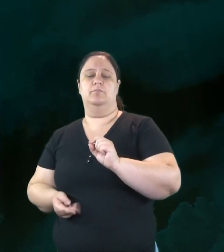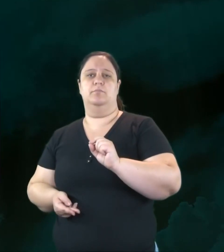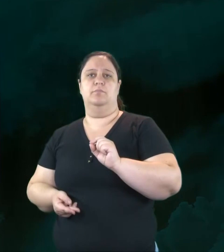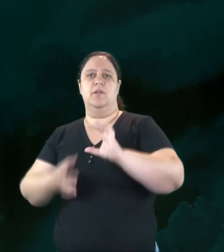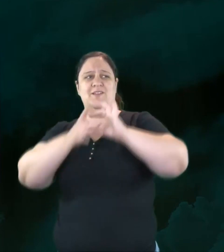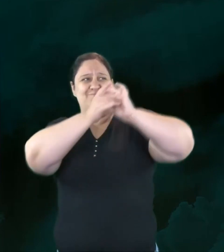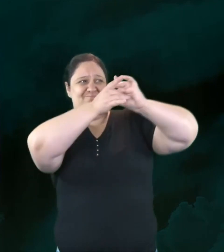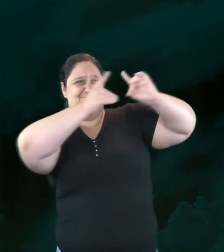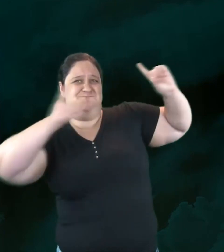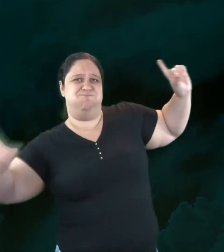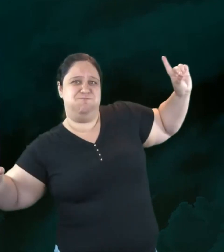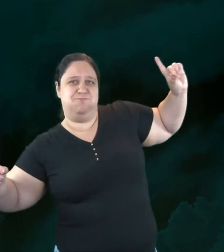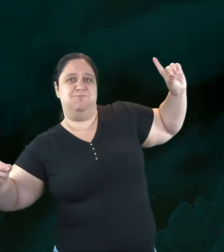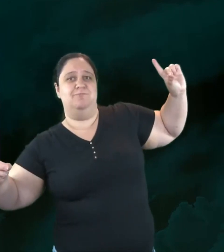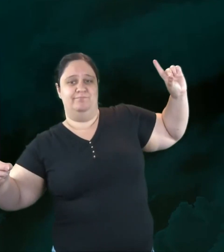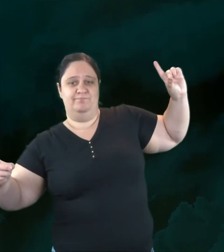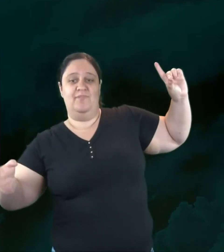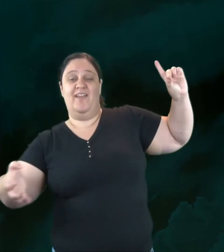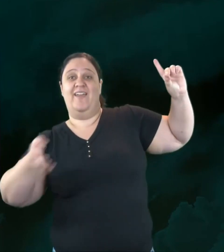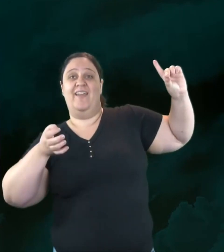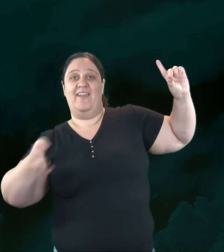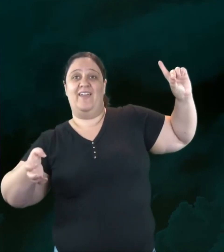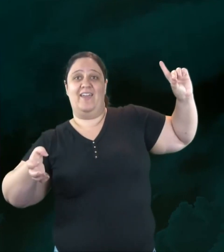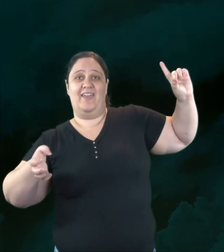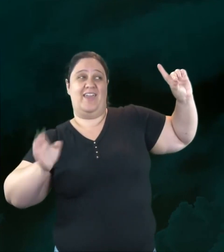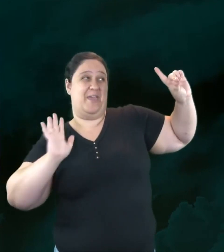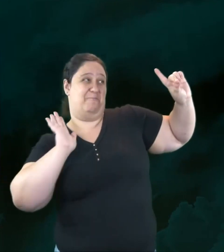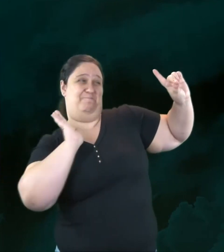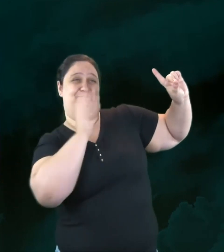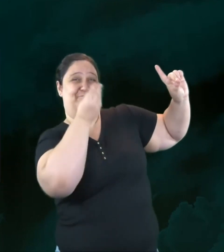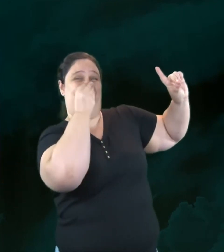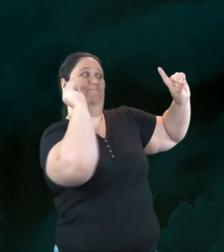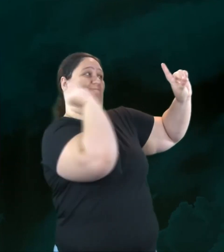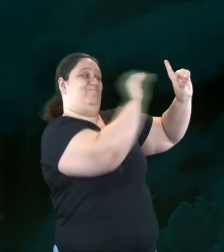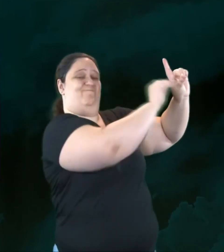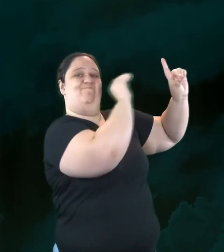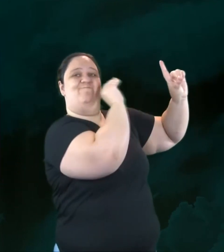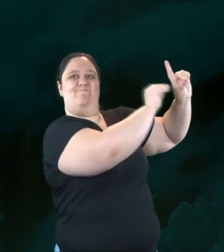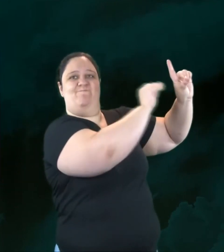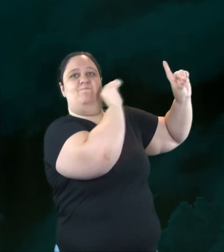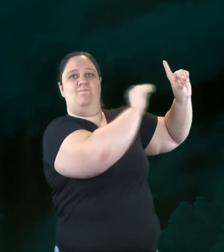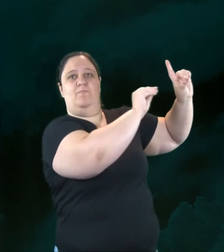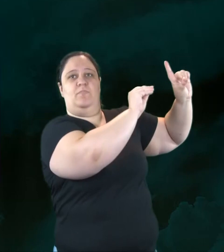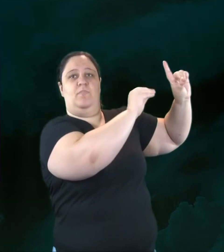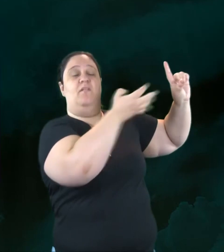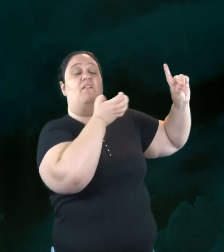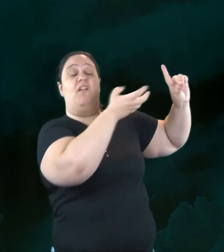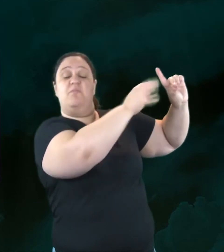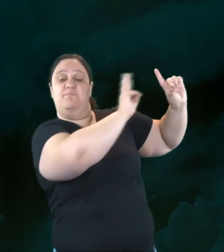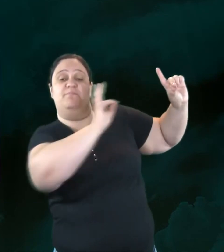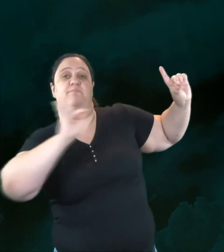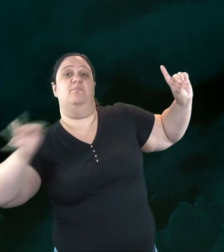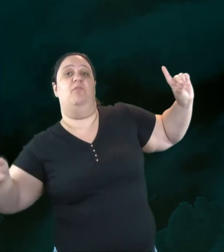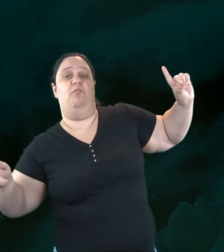laços. Eles querem cortar todo o laço que tem entre a criatura e o Criador.